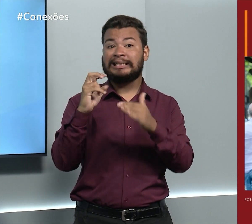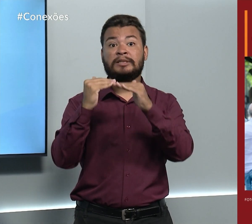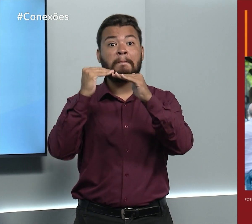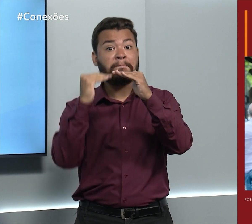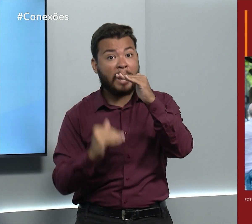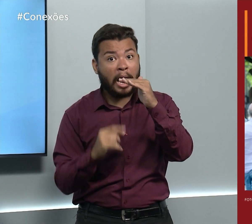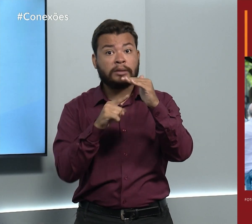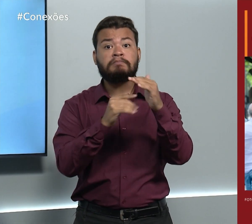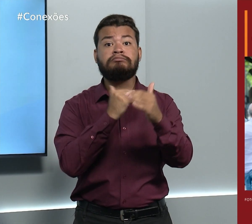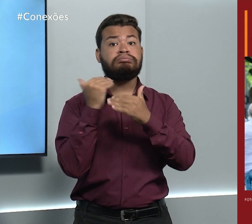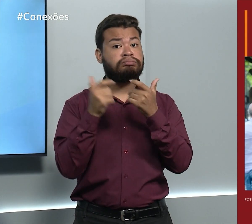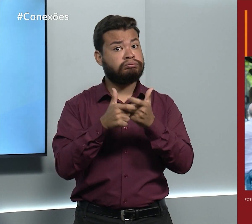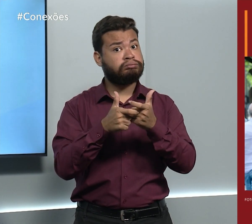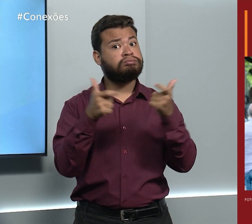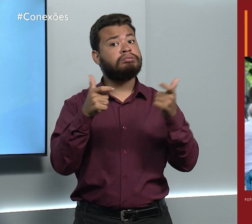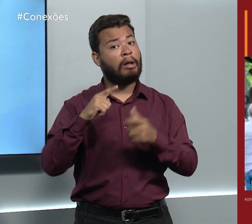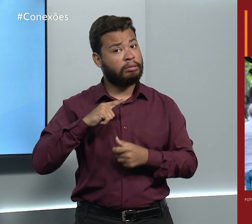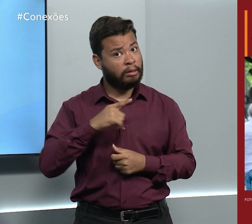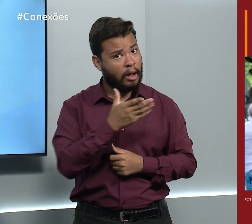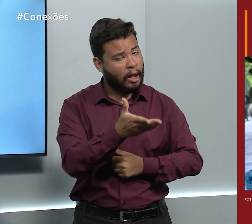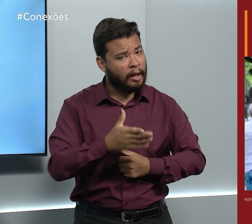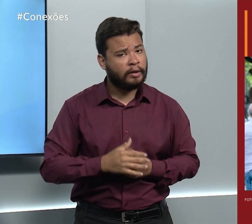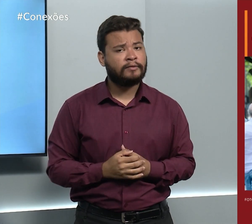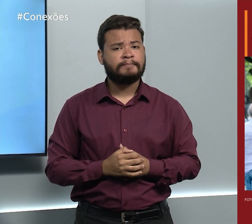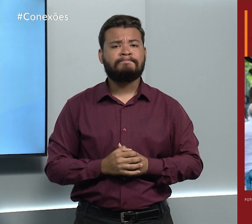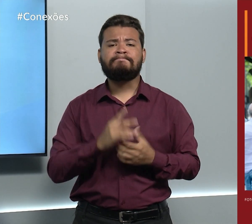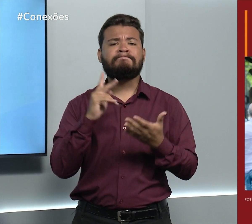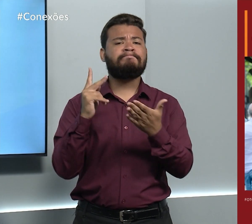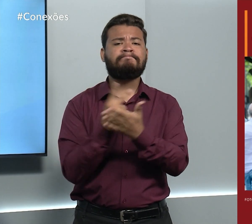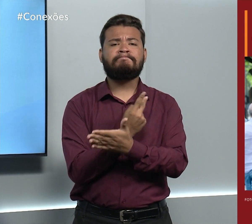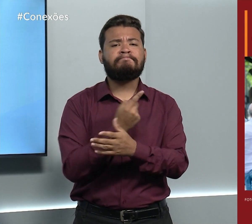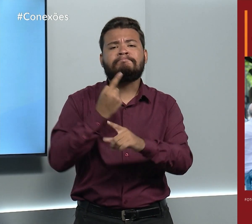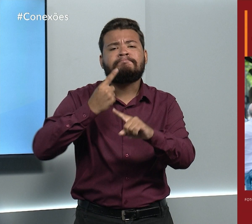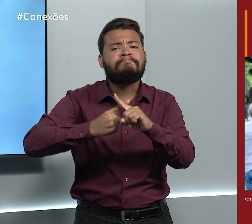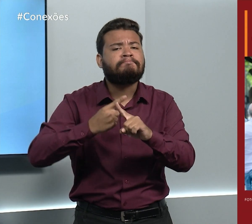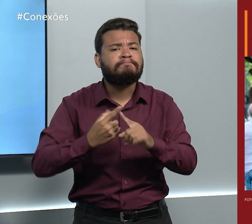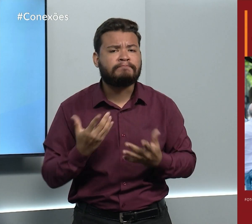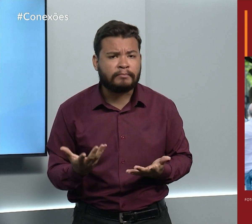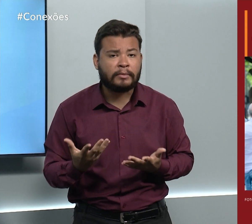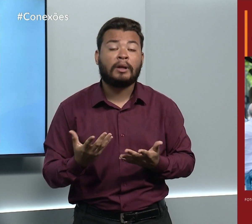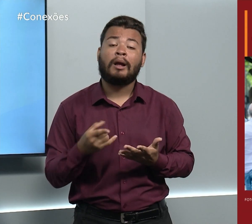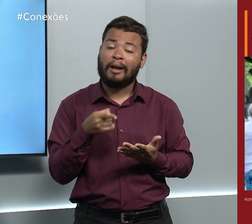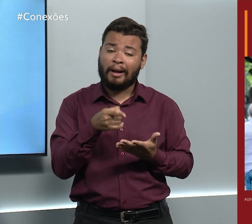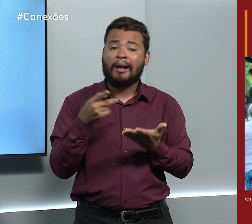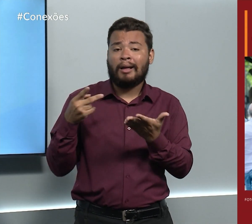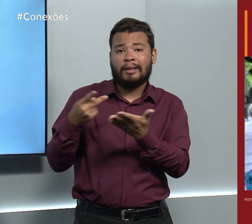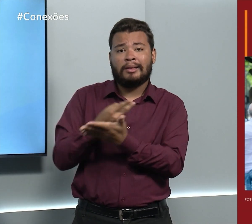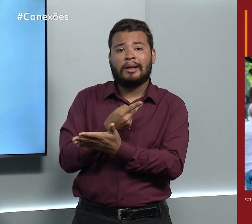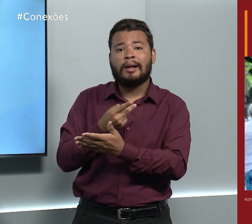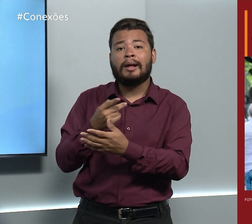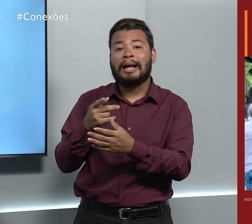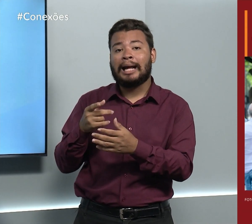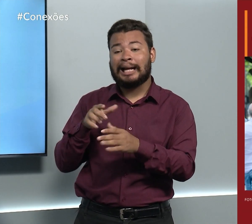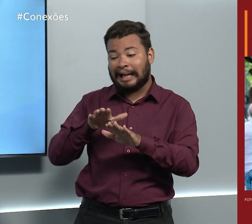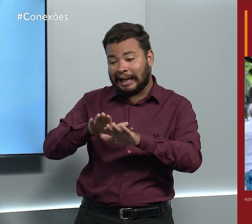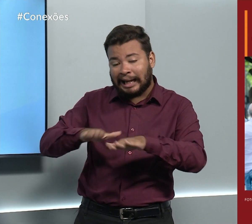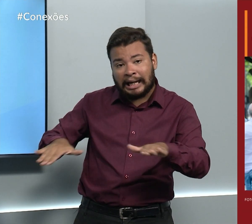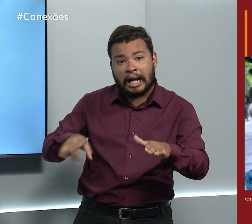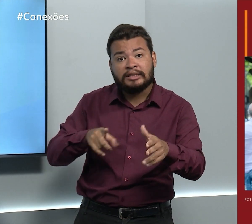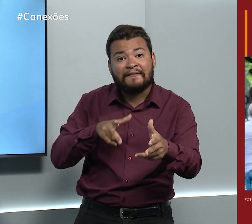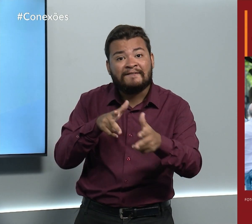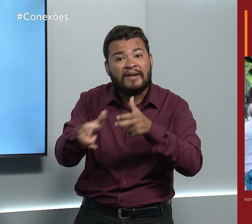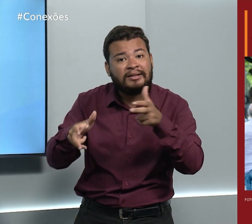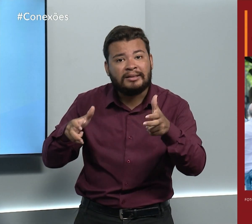15 anos. E uma das explicações possíveis é que esse aumento esteja relacionado à vacinação tardia